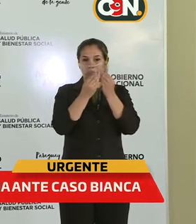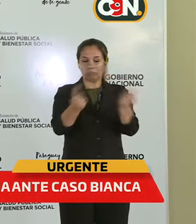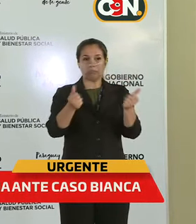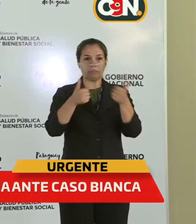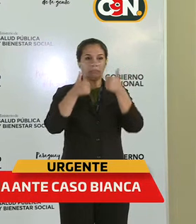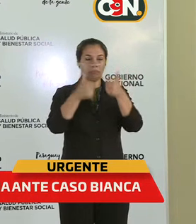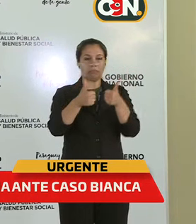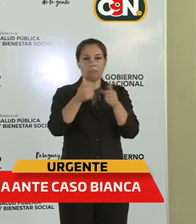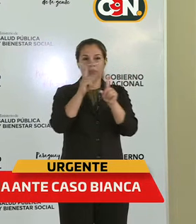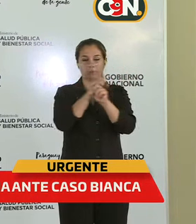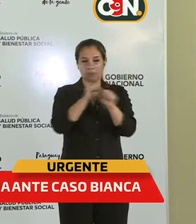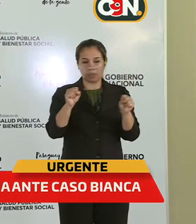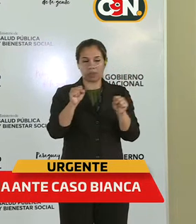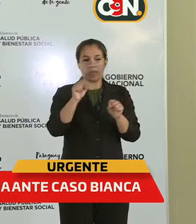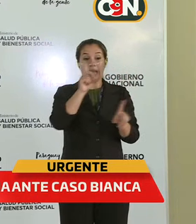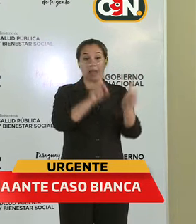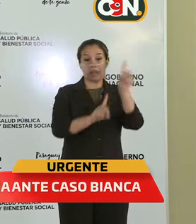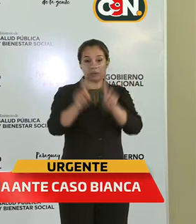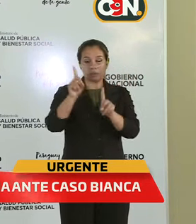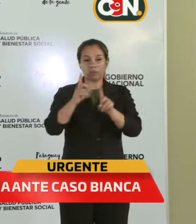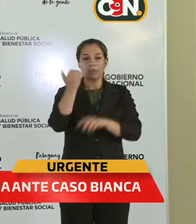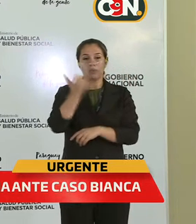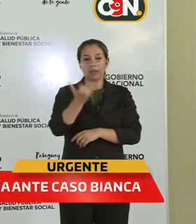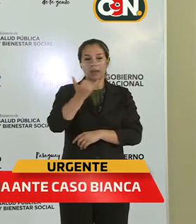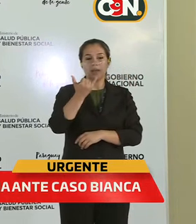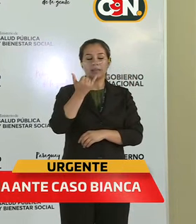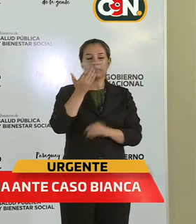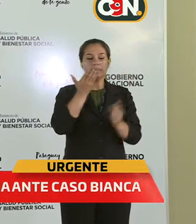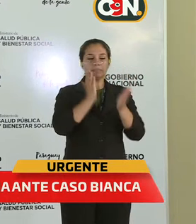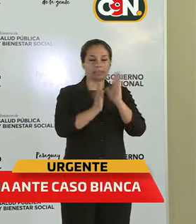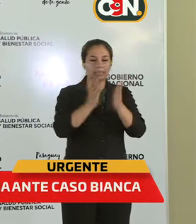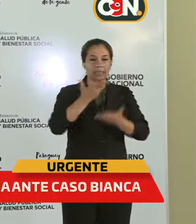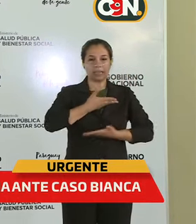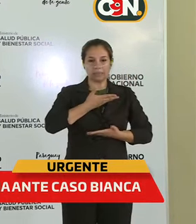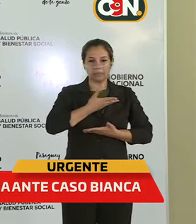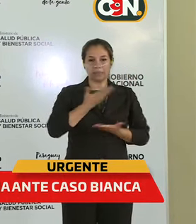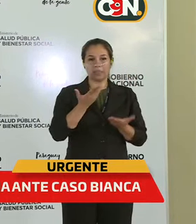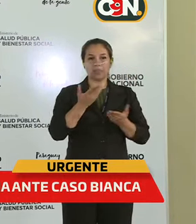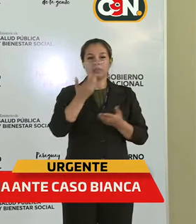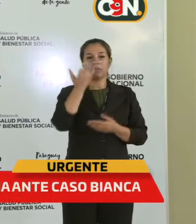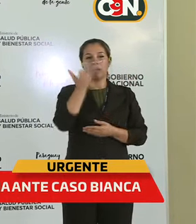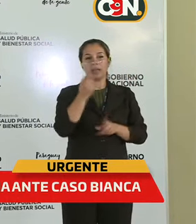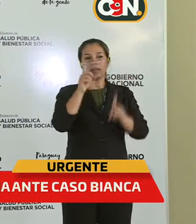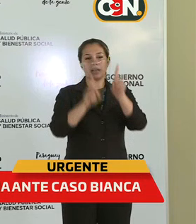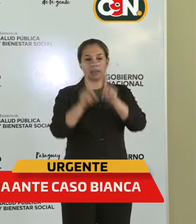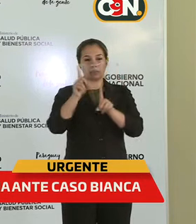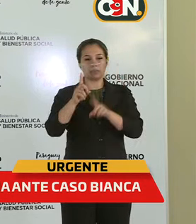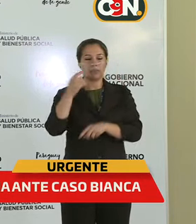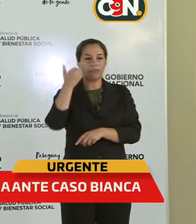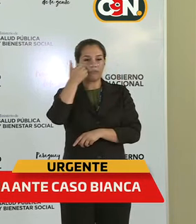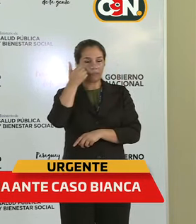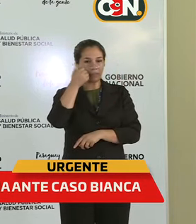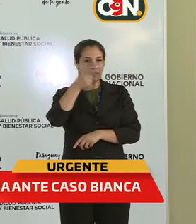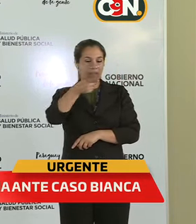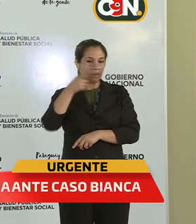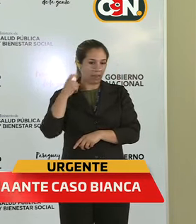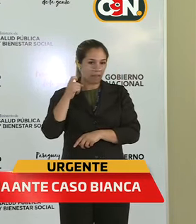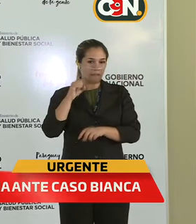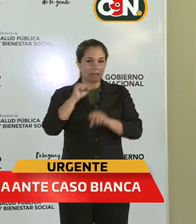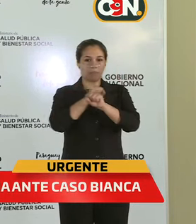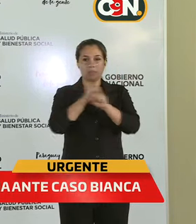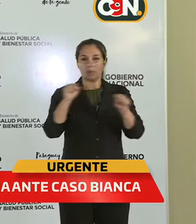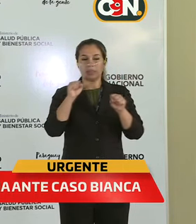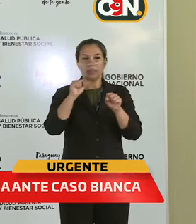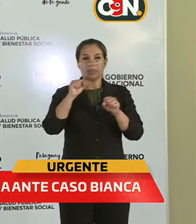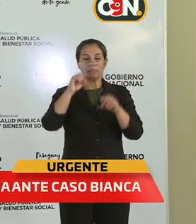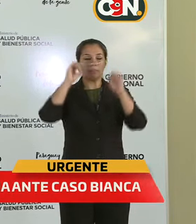ellos. Inclusive, ¿verdad?, desde el punto de vista terapéutico, el Zolgensma tiene afectaciones hepáticas muy severas que podrían